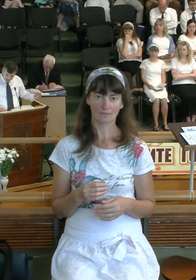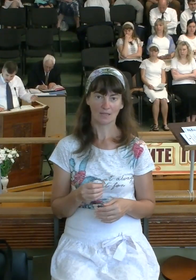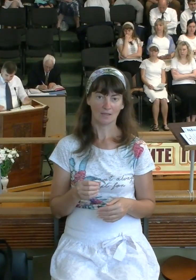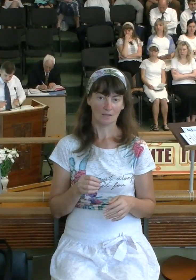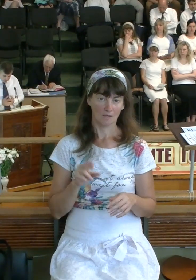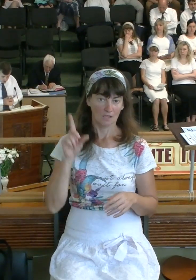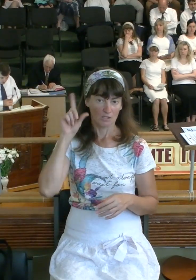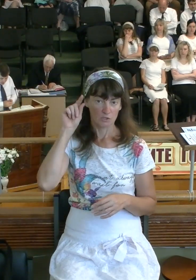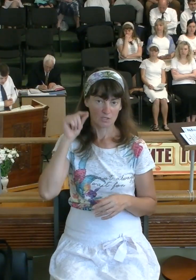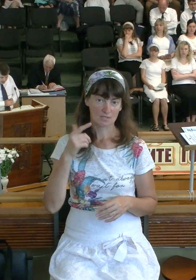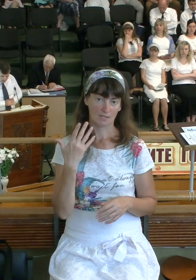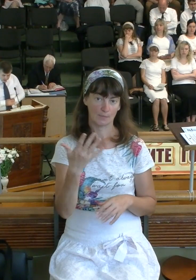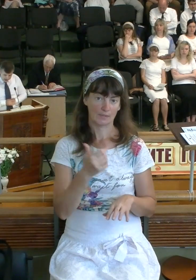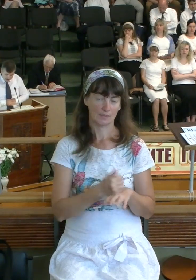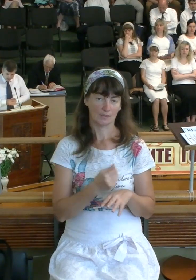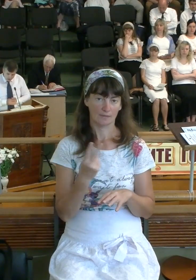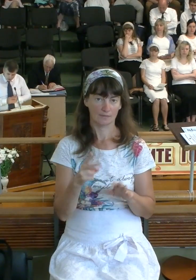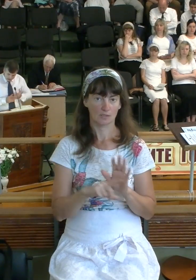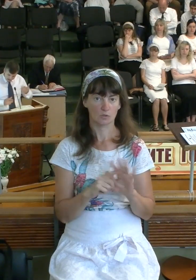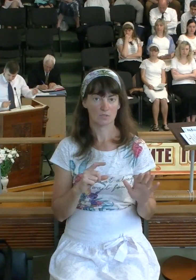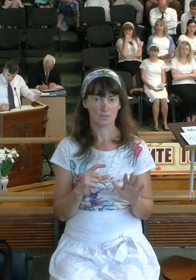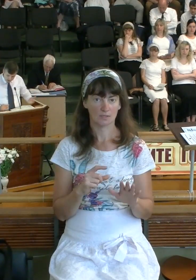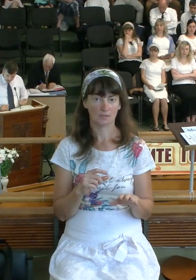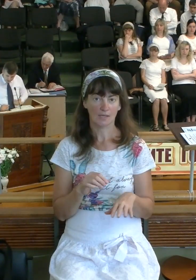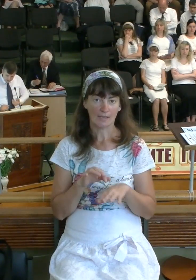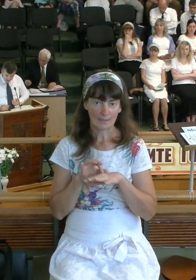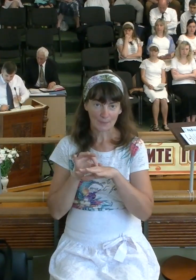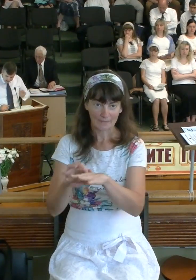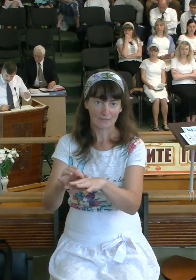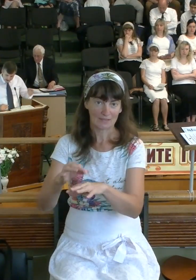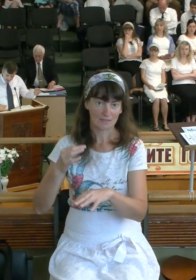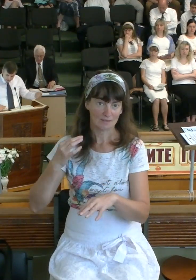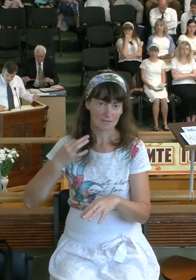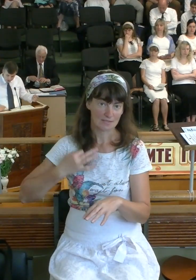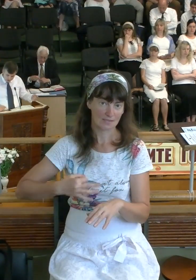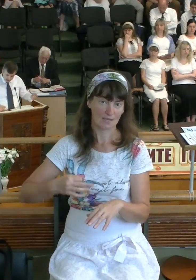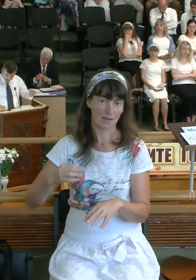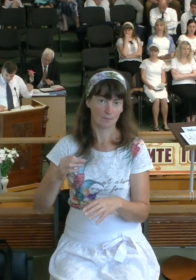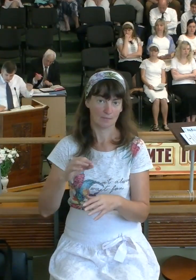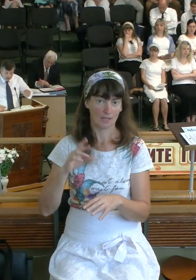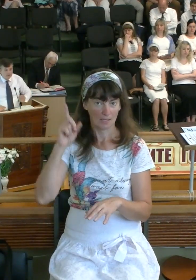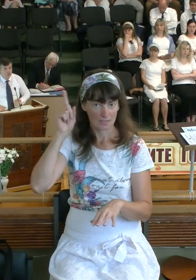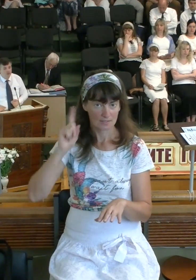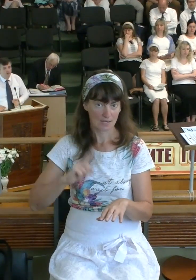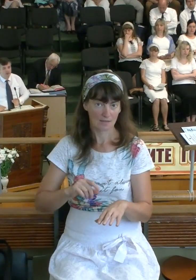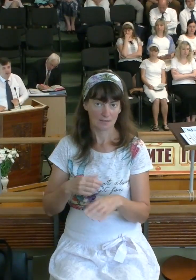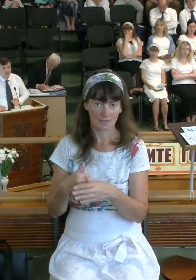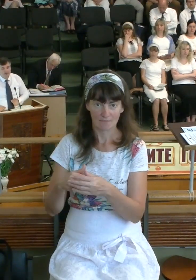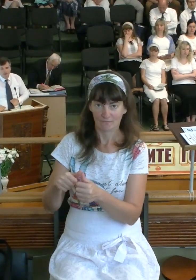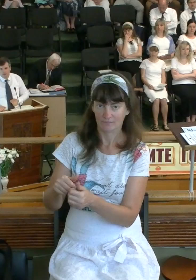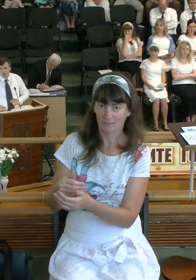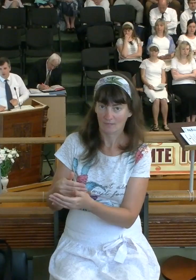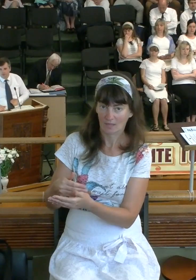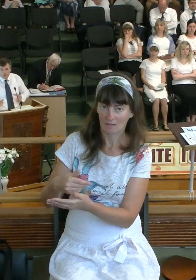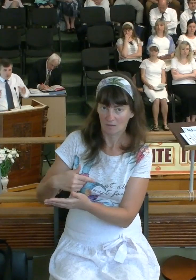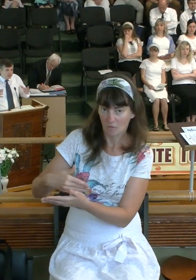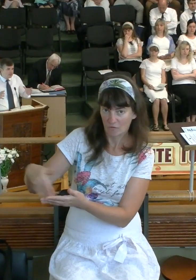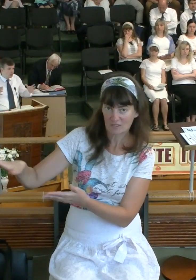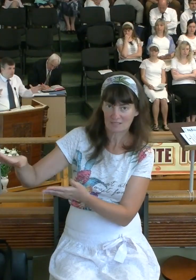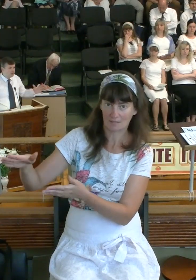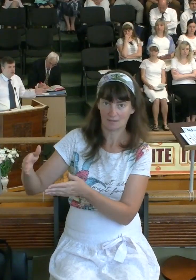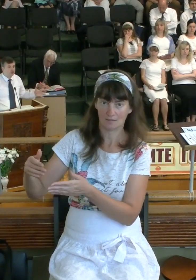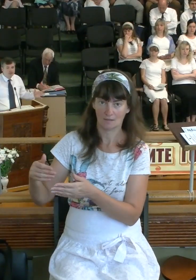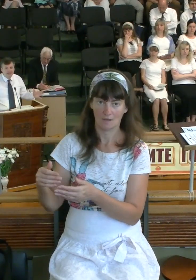выслать из стана всех прокаженных и всех имеющих истечение, и всех осквернившихся от мертвых». Я думаю, что